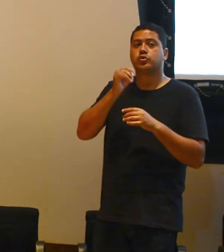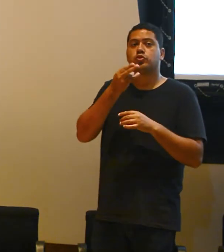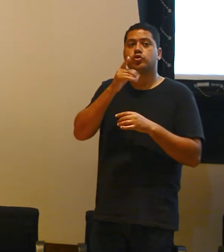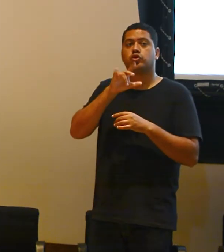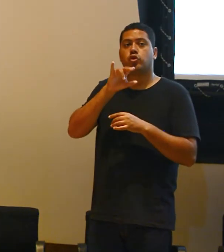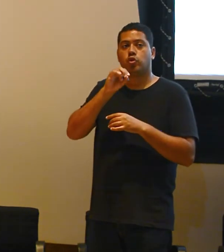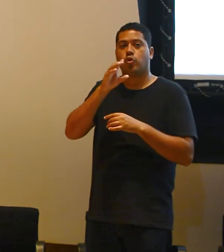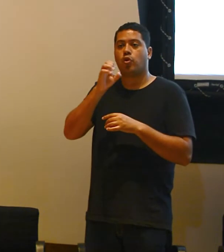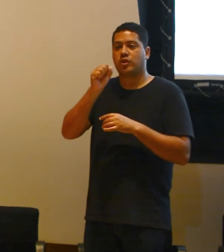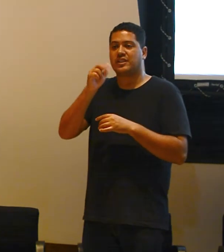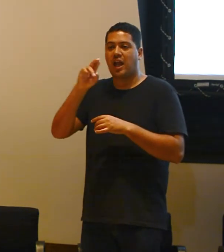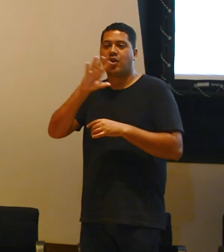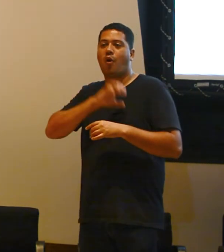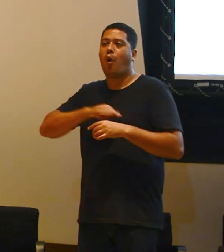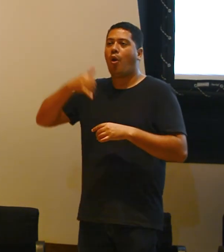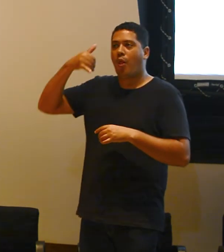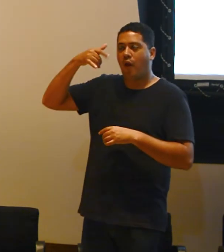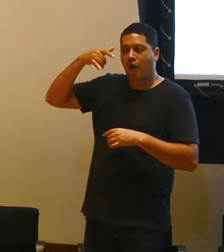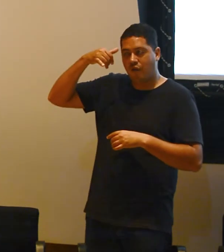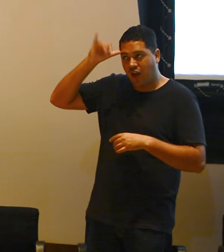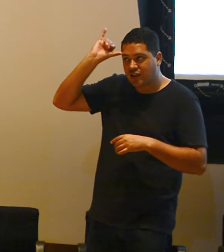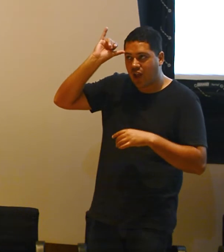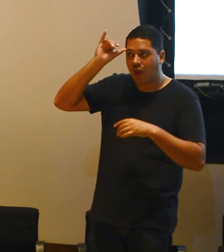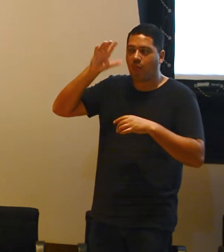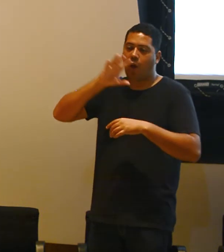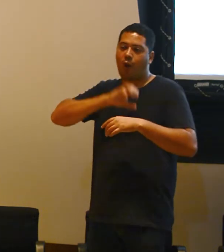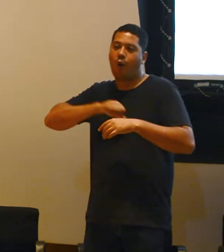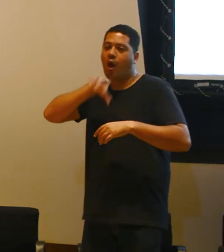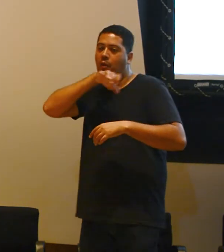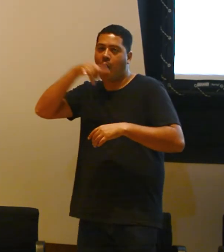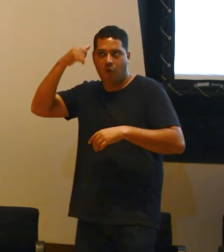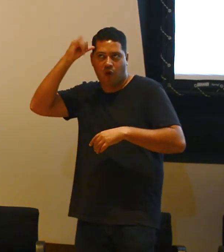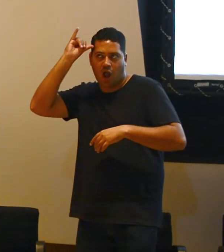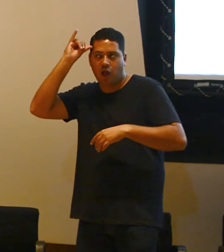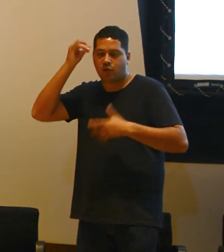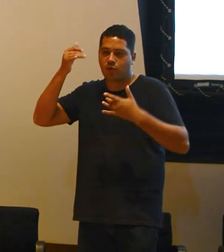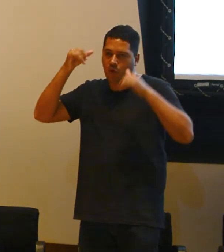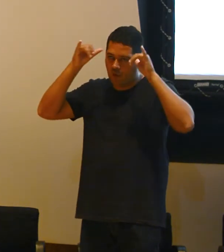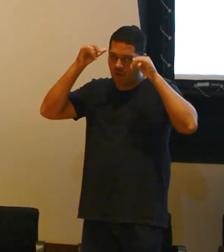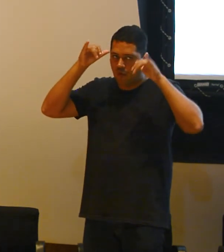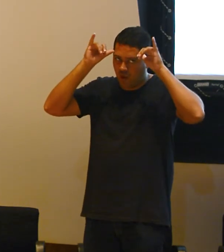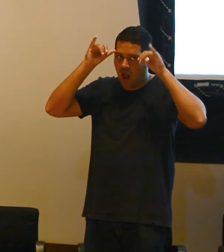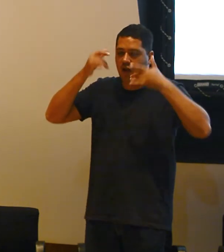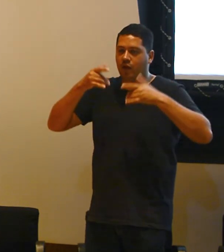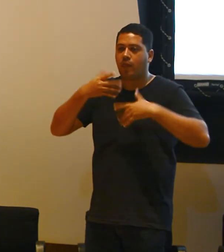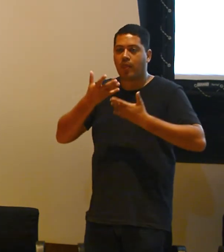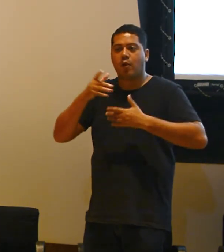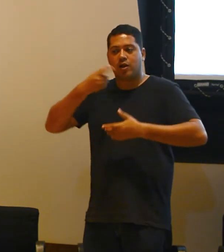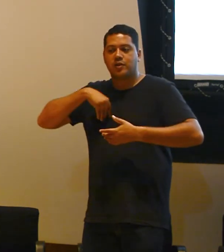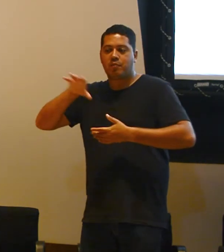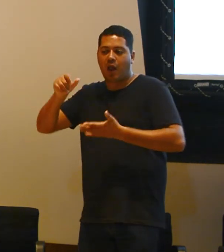gosta muito da fazenda, gosta muito de gado, então a gente vai, pega a revista e vai falar, então a gente vai trabalhar em cima do que o